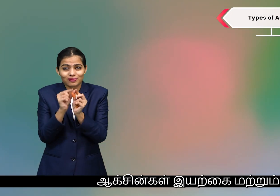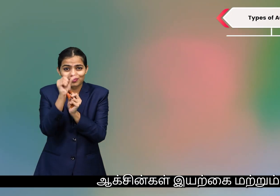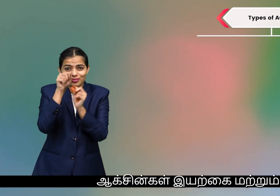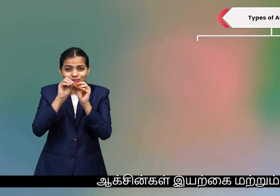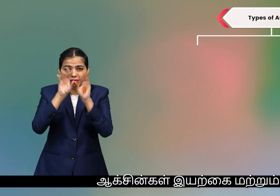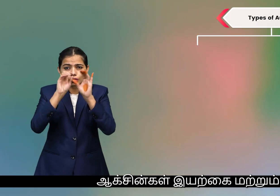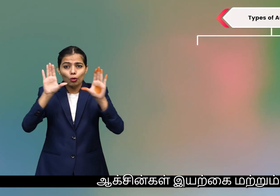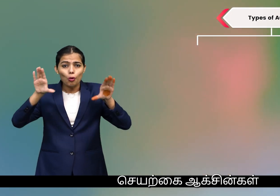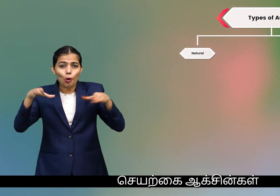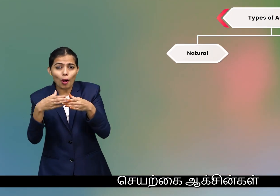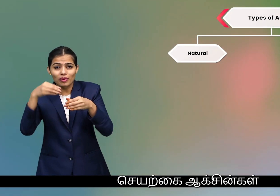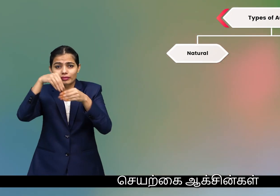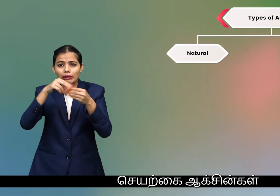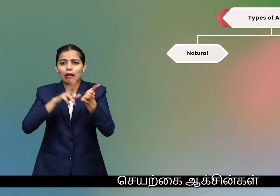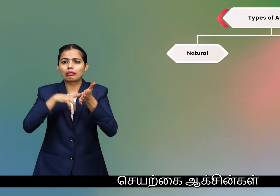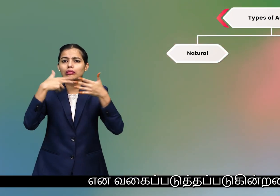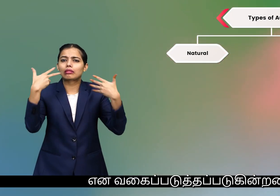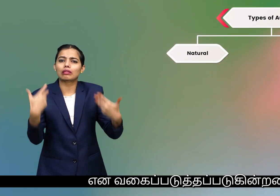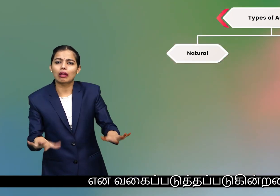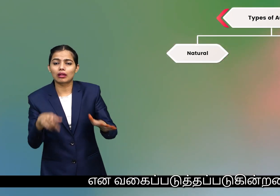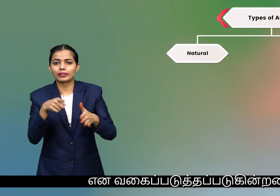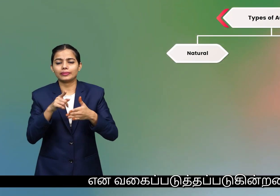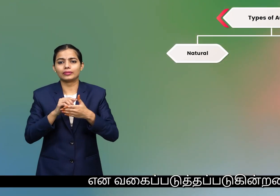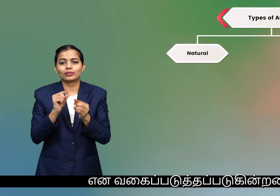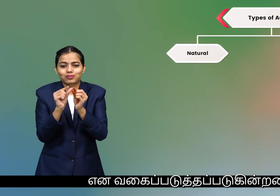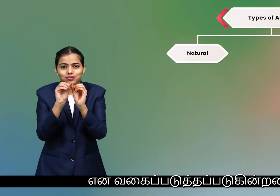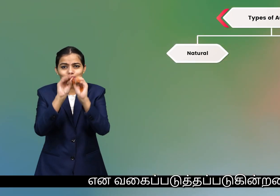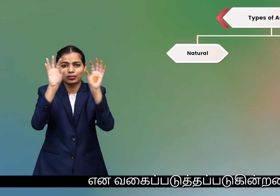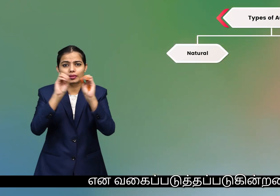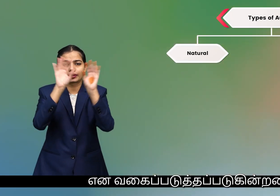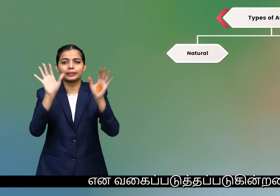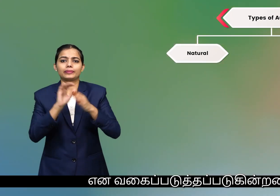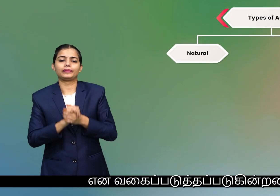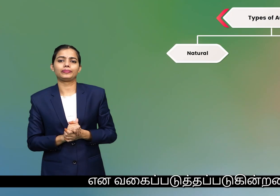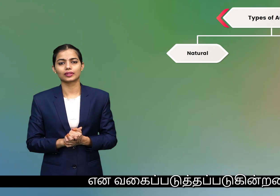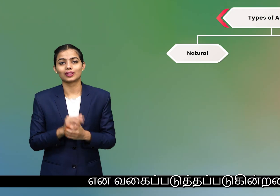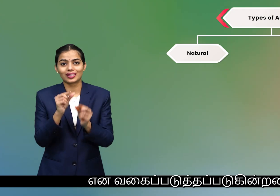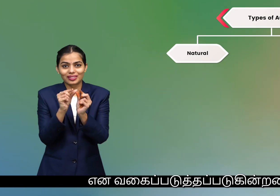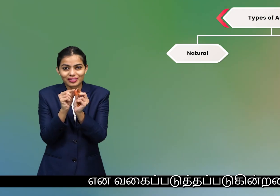ஆக்சின்கள் இயற்கை மற்றும் செயற்கை ஆக்சின்கள் என வகைப்படுத்தப்படுகின்றன.